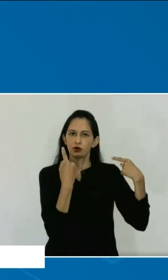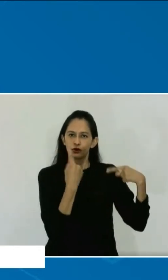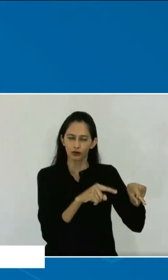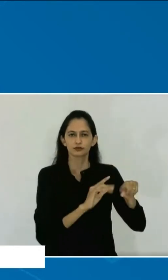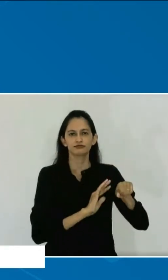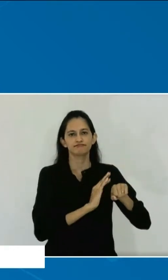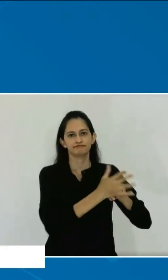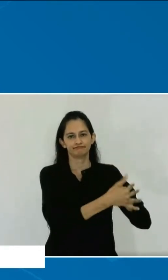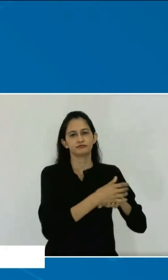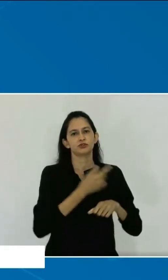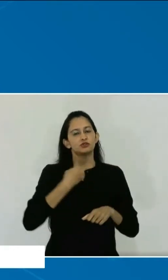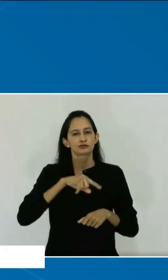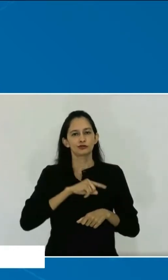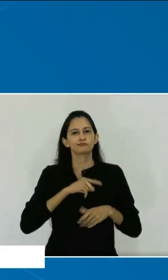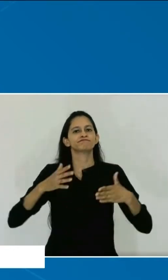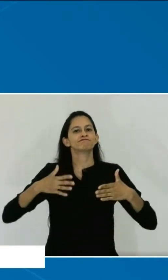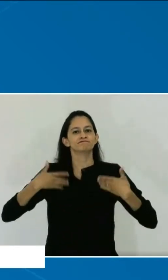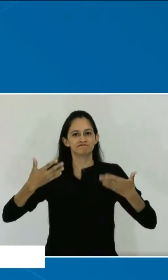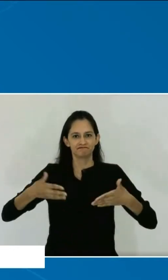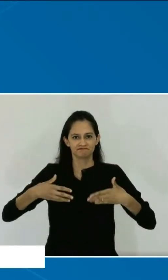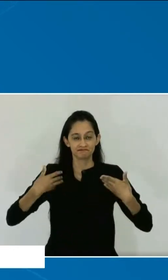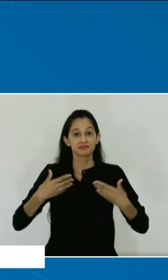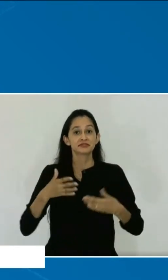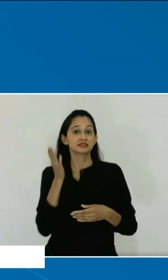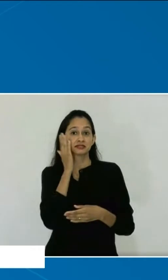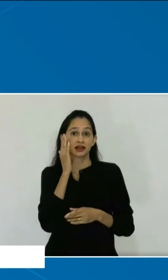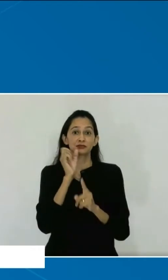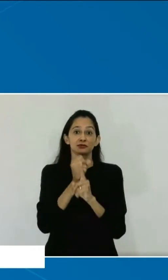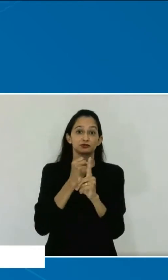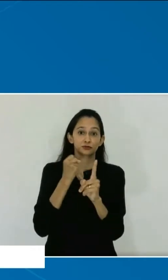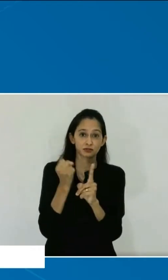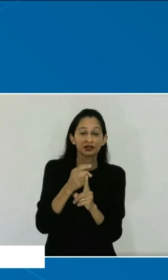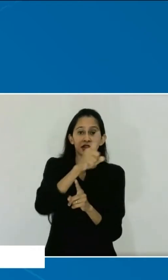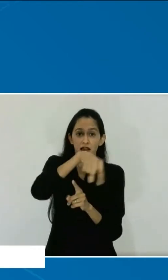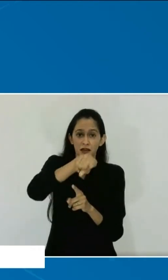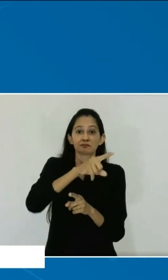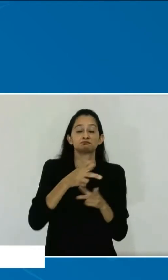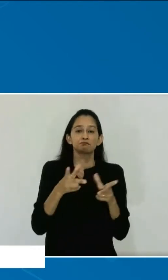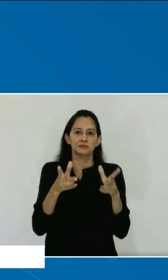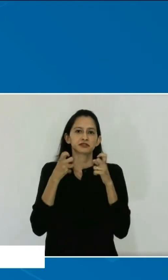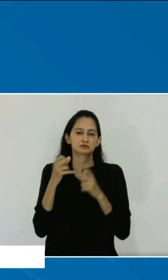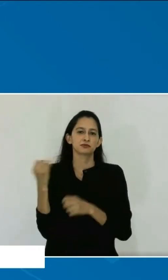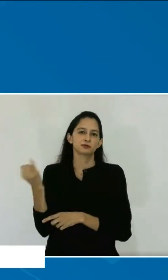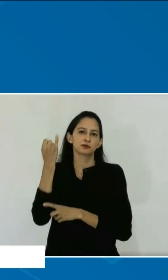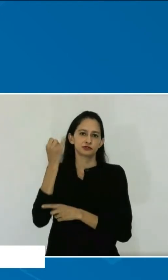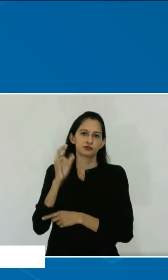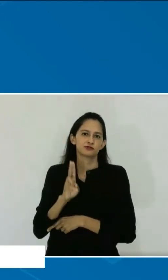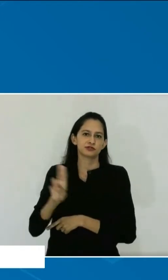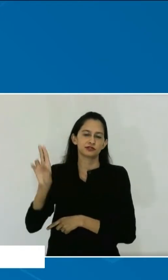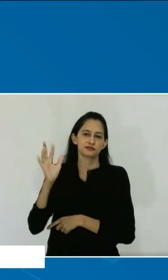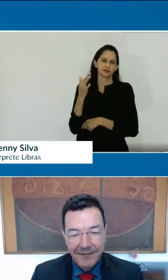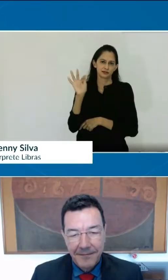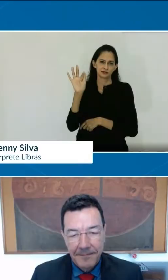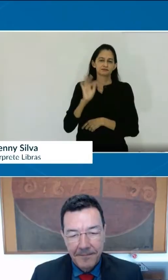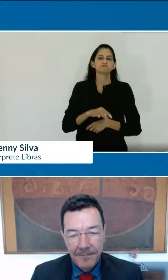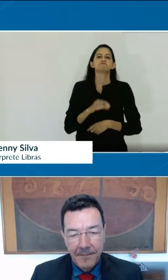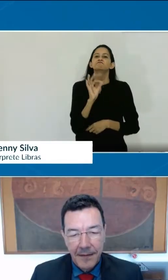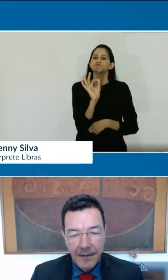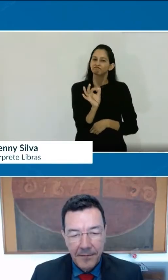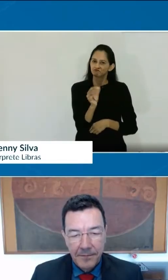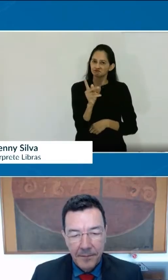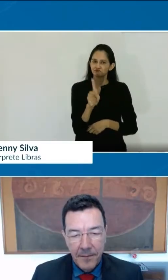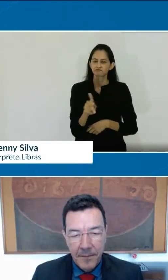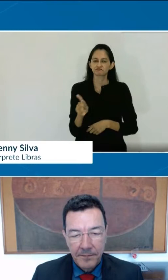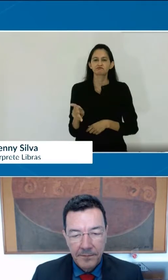gente percebe que a população percebeu a importância das universidades federais. Muito importante esse ponto, né, professor,